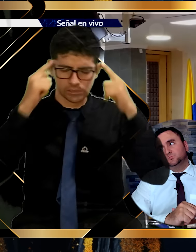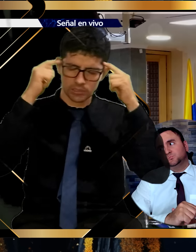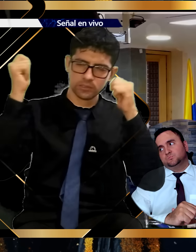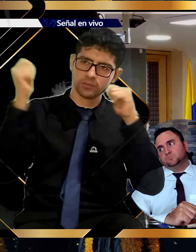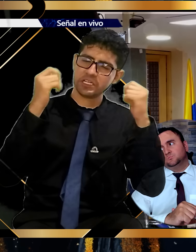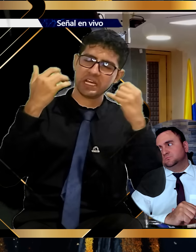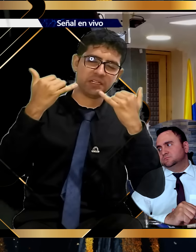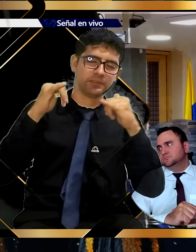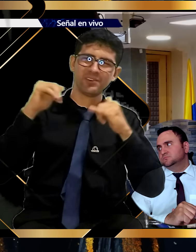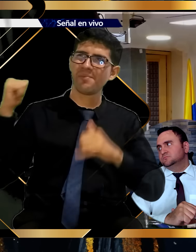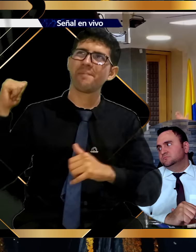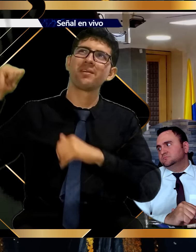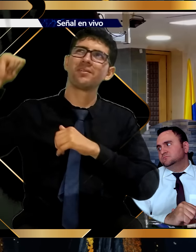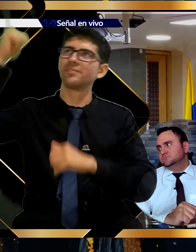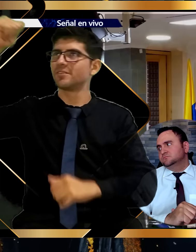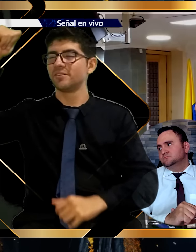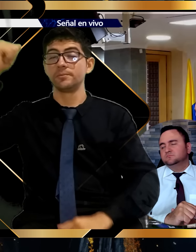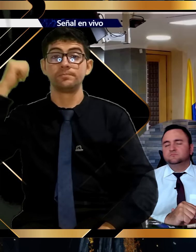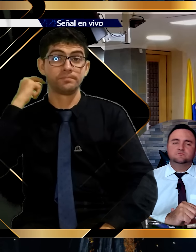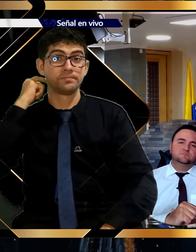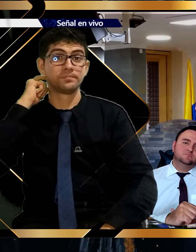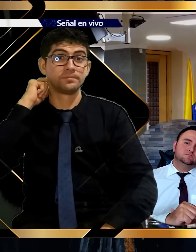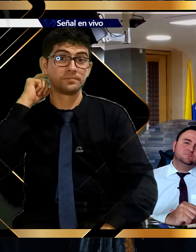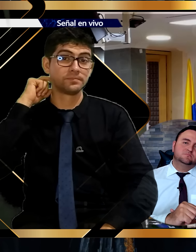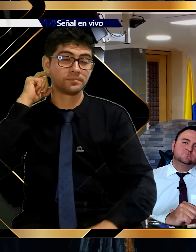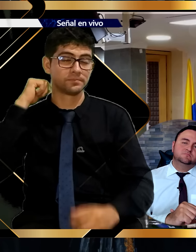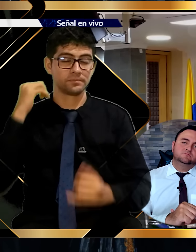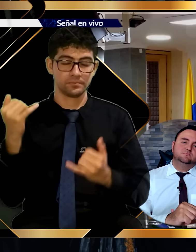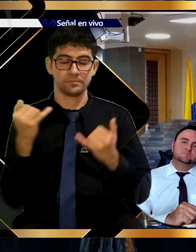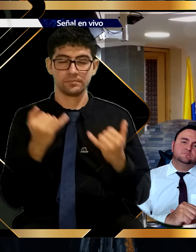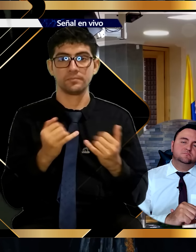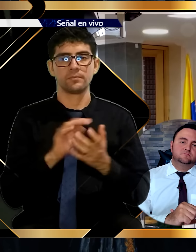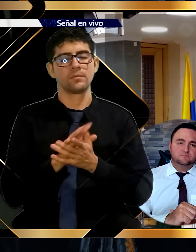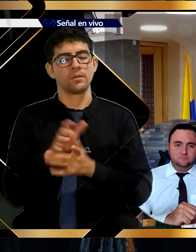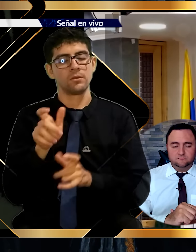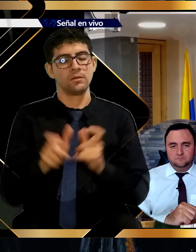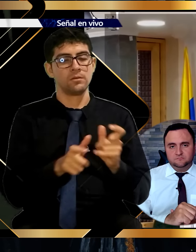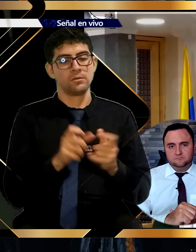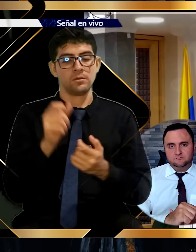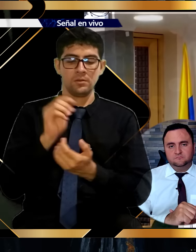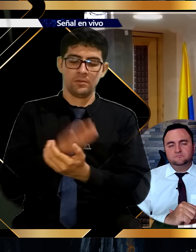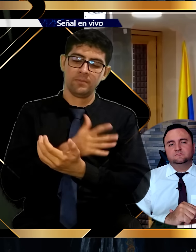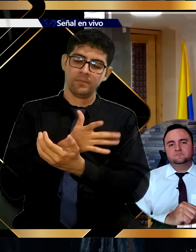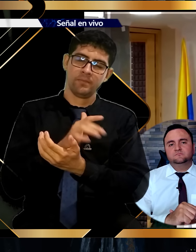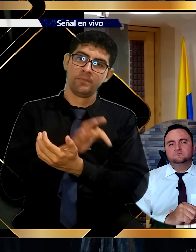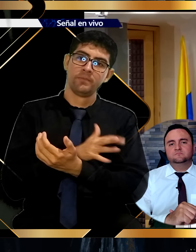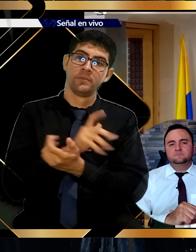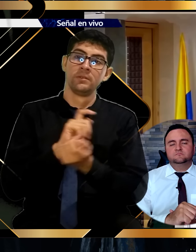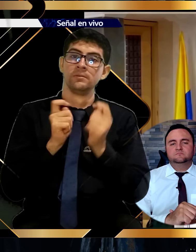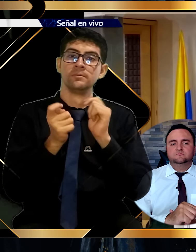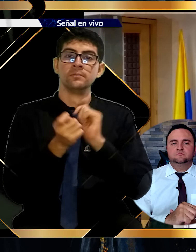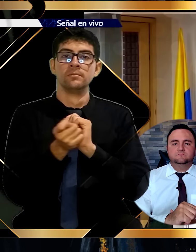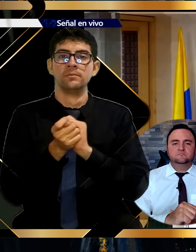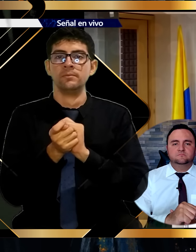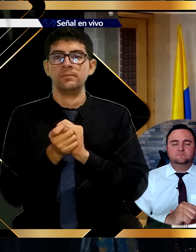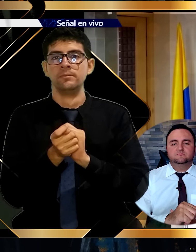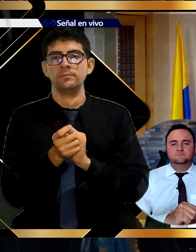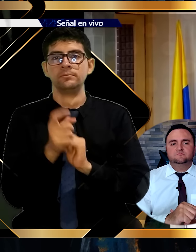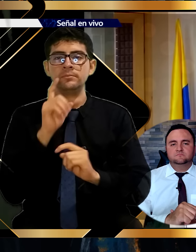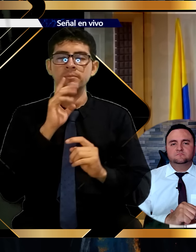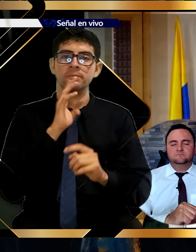ya. Porque mientras estemos aquí, a mí me llama la atención que la gente, por ejemplo, canta en un coro y le cambian la letra. Porque nos hemos